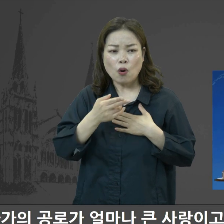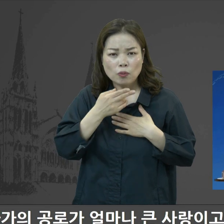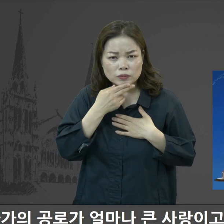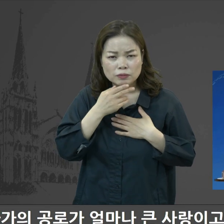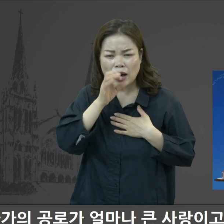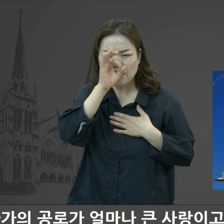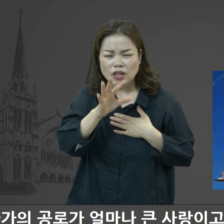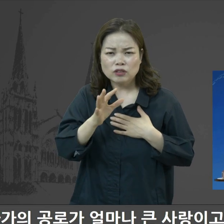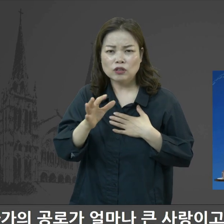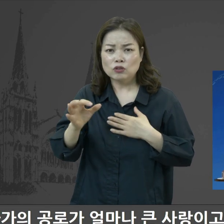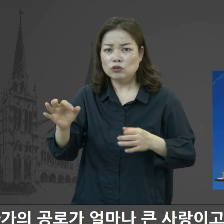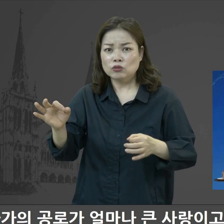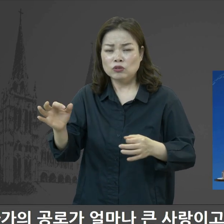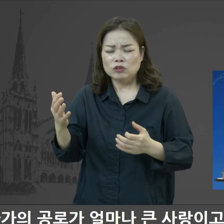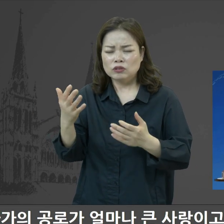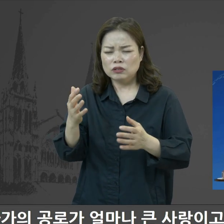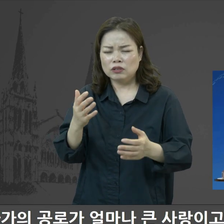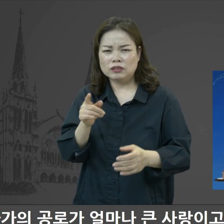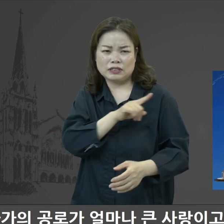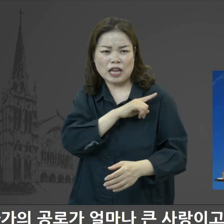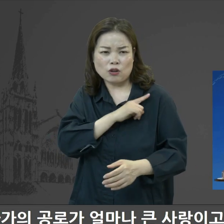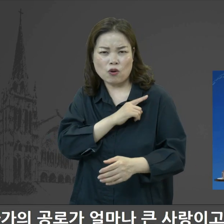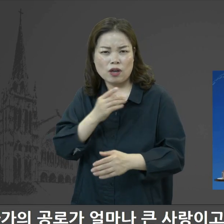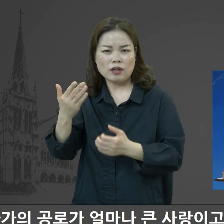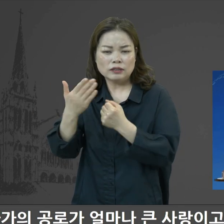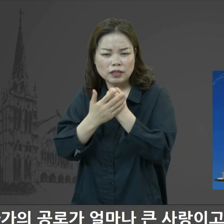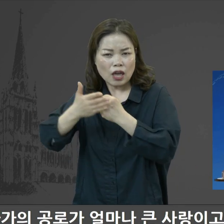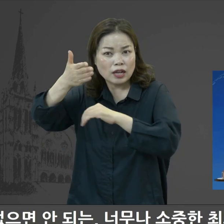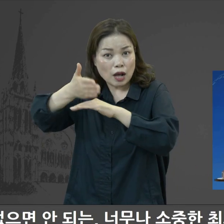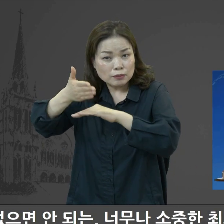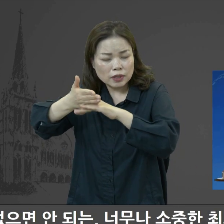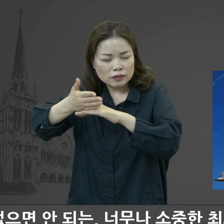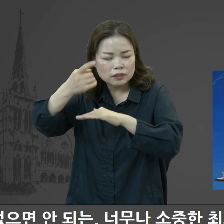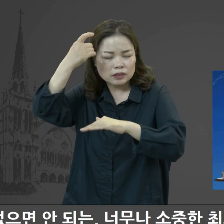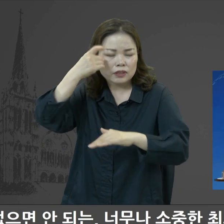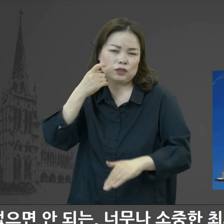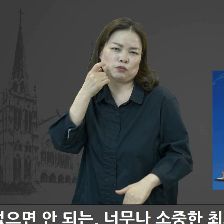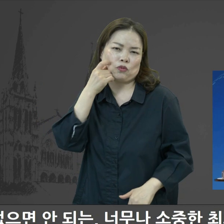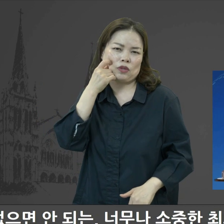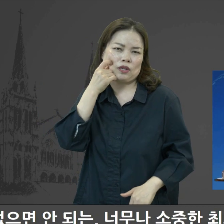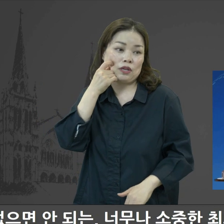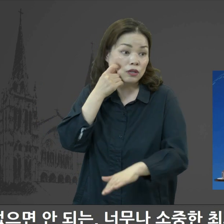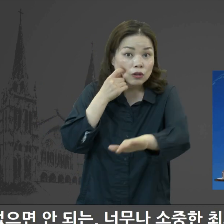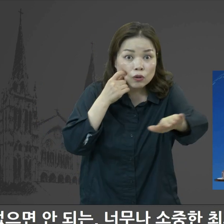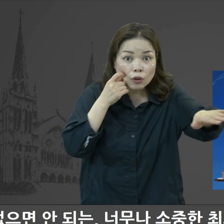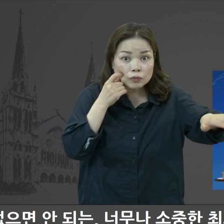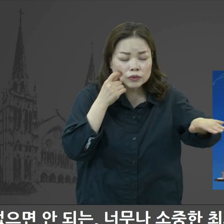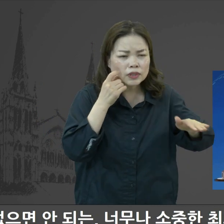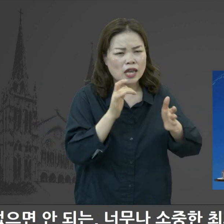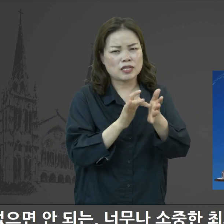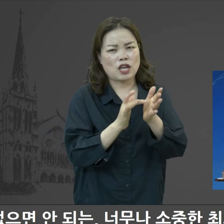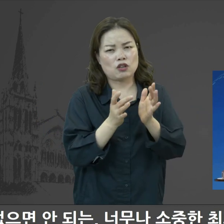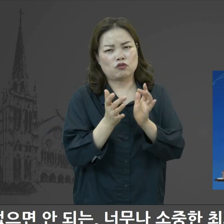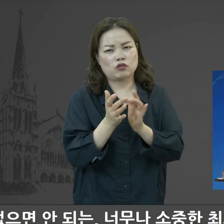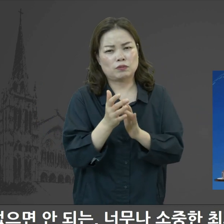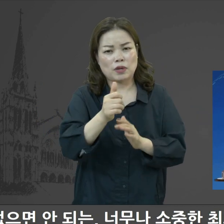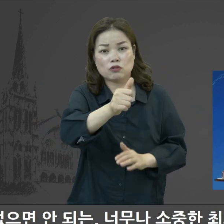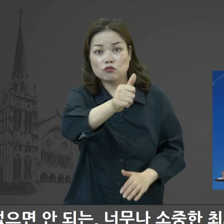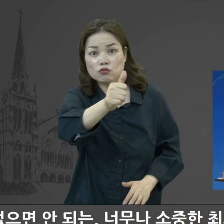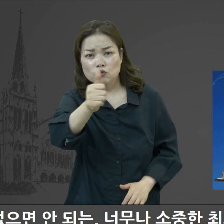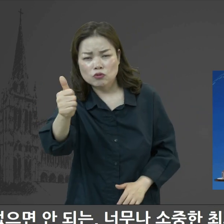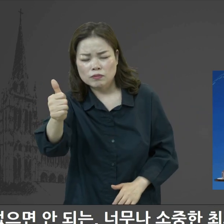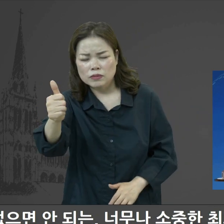되는 너무나 소중한 최고의 감사거리인지를 느끼질 못해요. 여러분, 예수님의 그